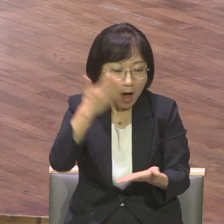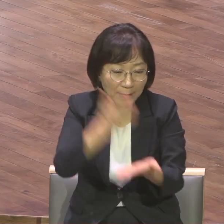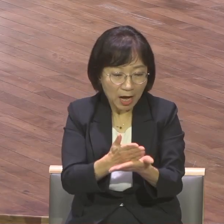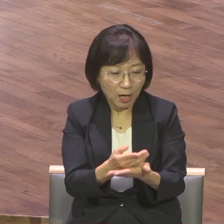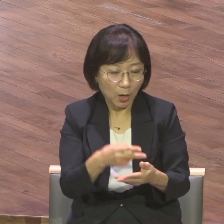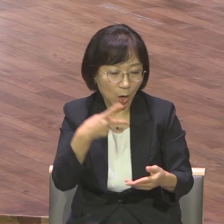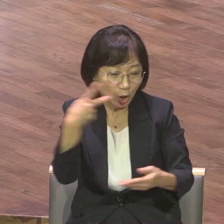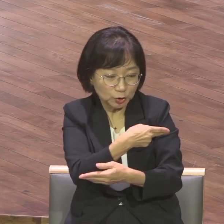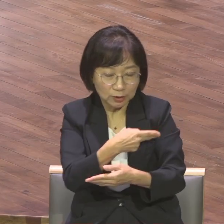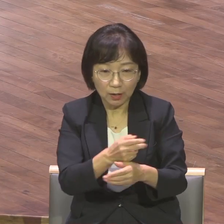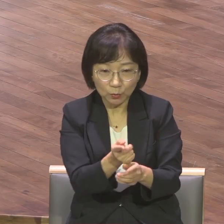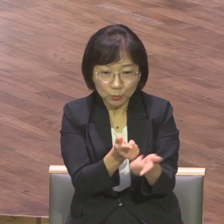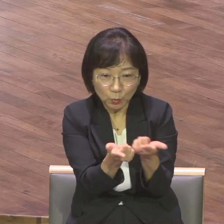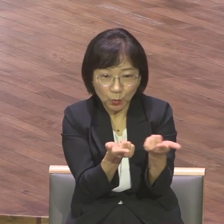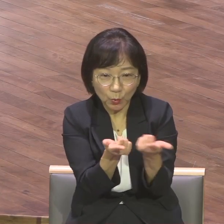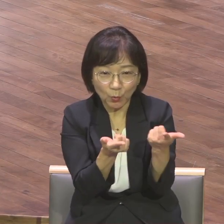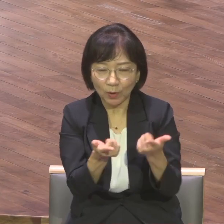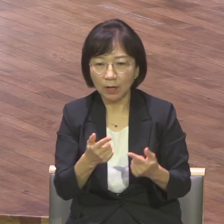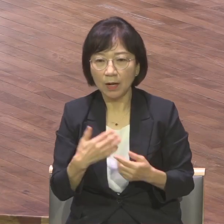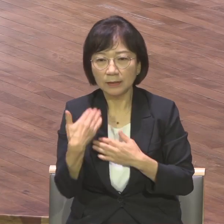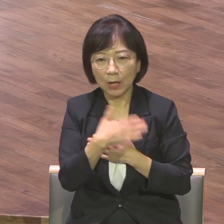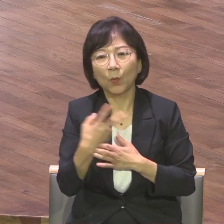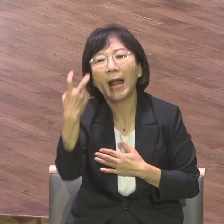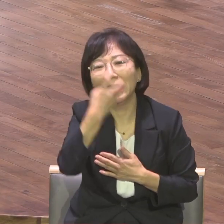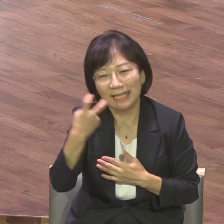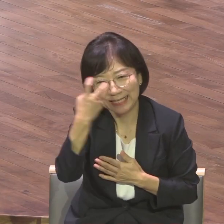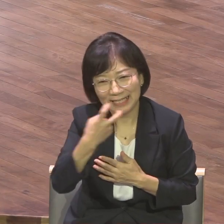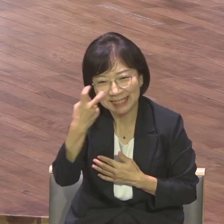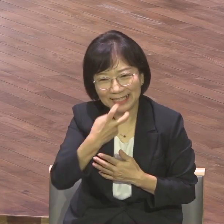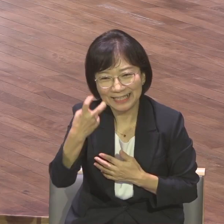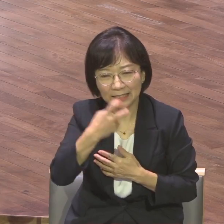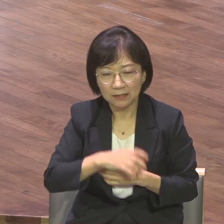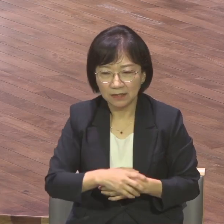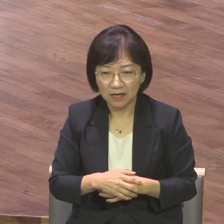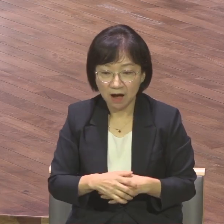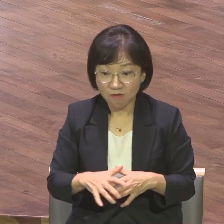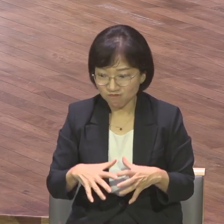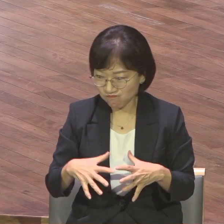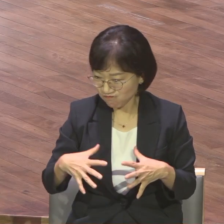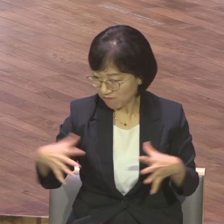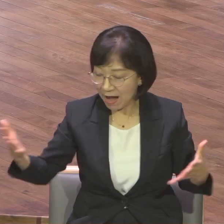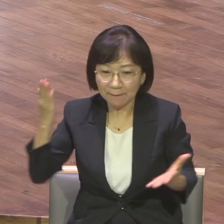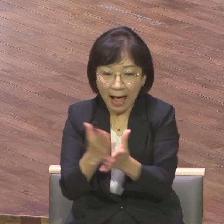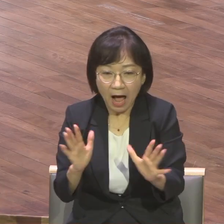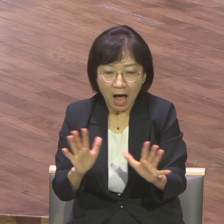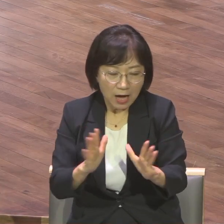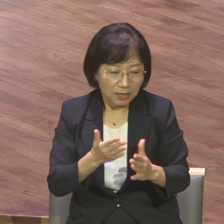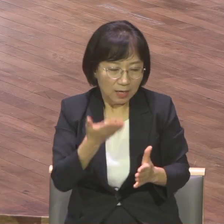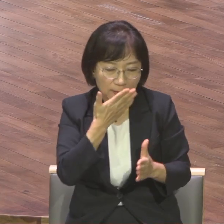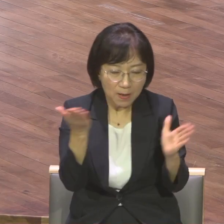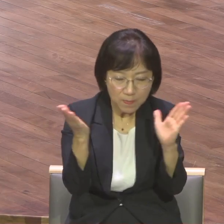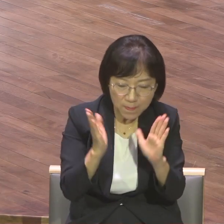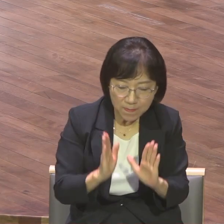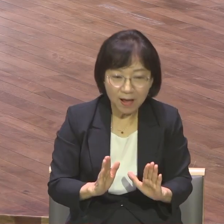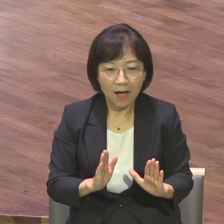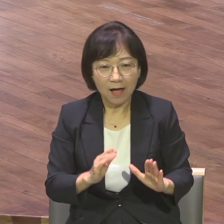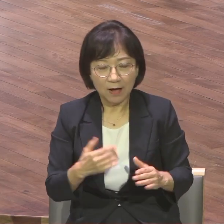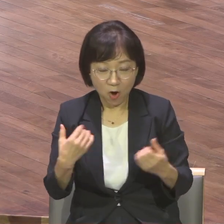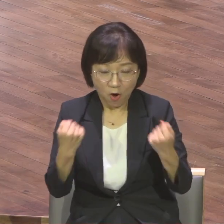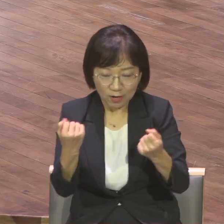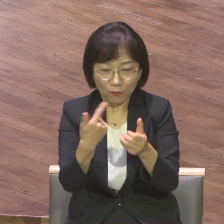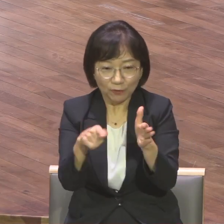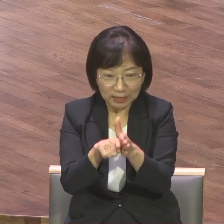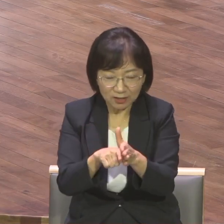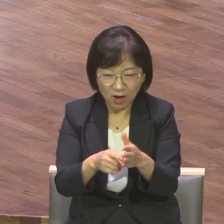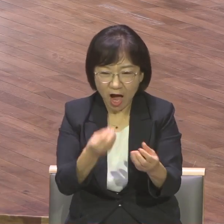자기 관리를 하고 있다는 거예요. 자기 관리. 자기 관리가 뭐예요? 사실 이 몸이 바라는 걸